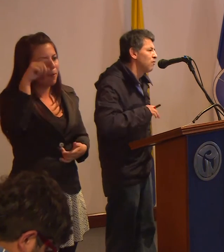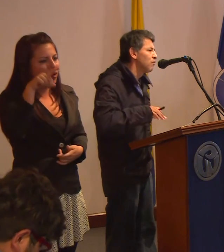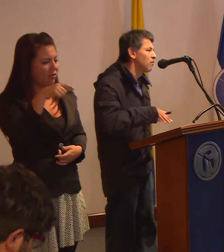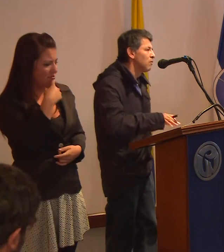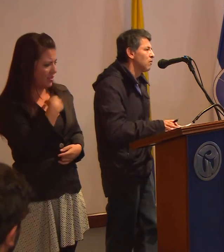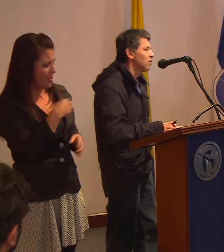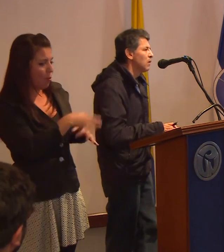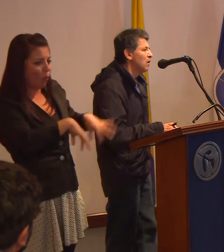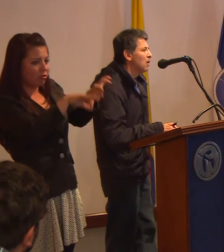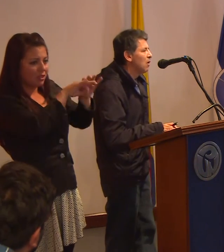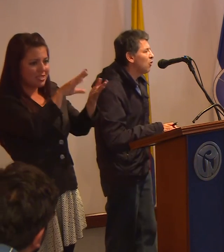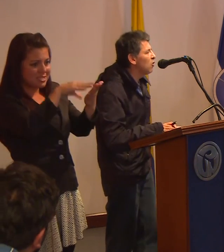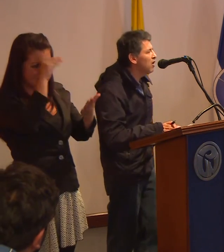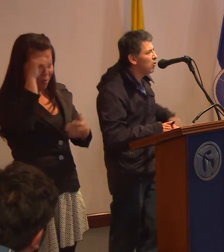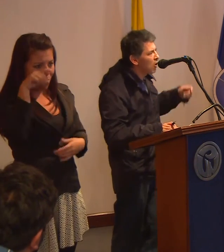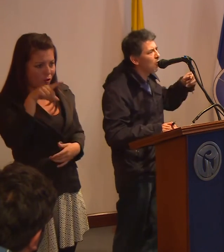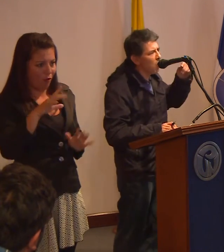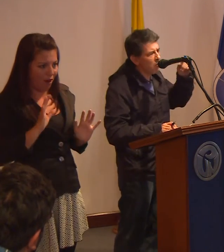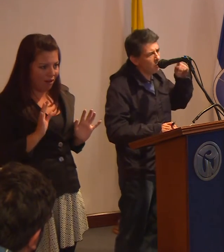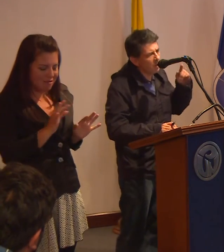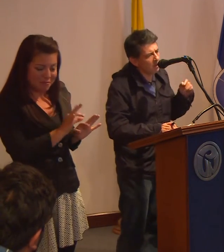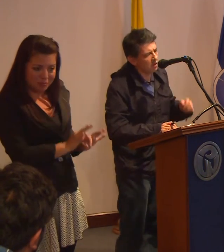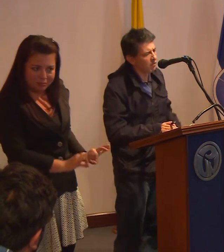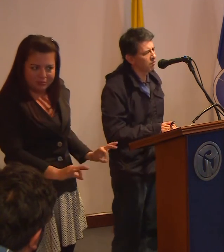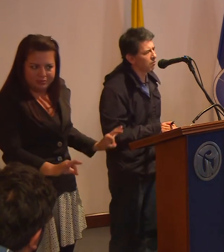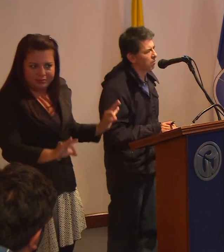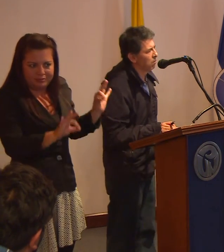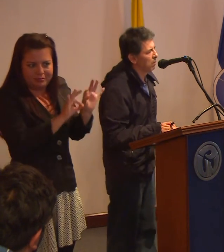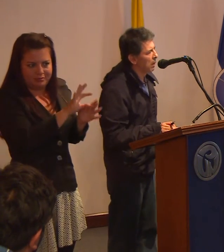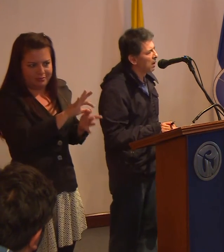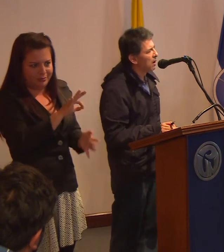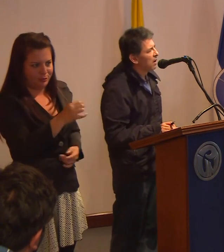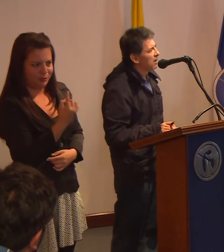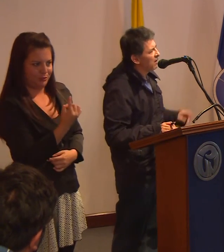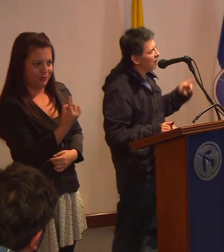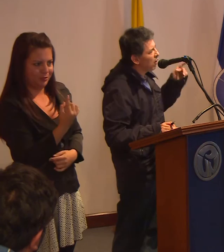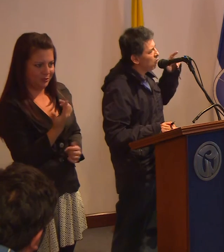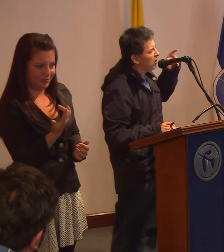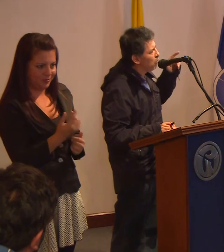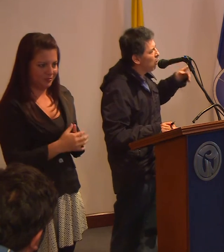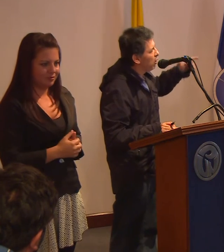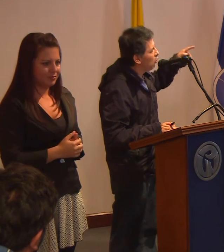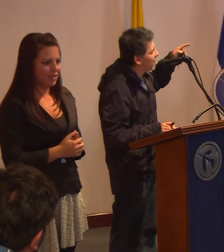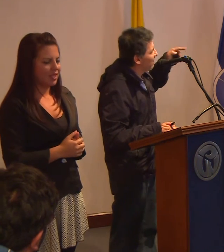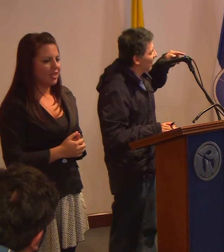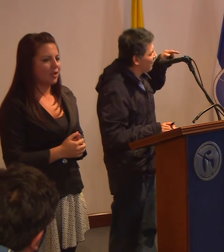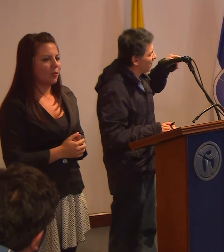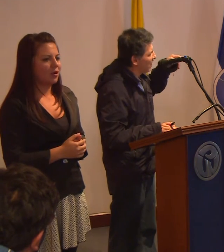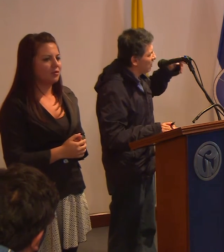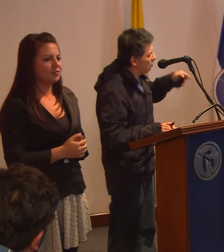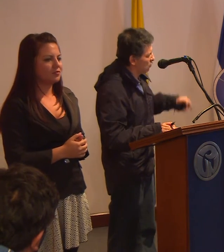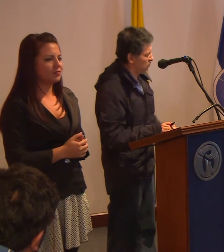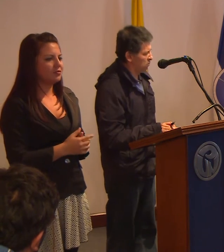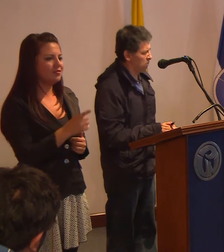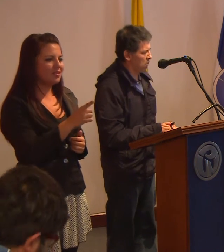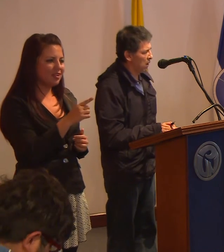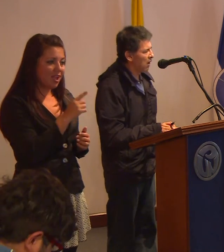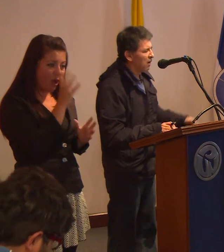simbólico. Un acuerdo simbólico muy importante. Y ese acuerdo simbólico que está